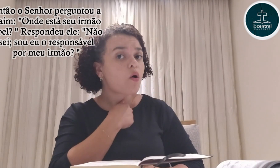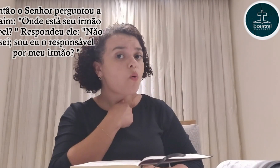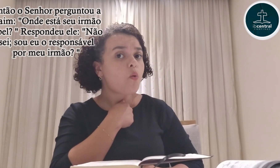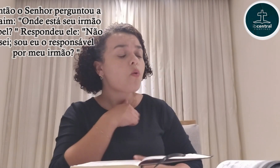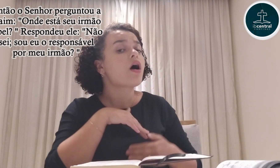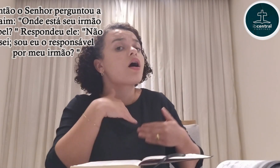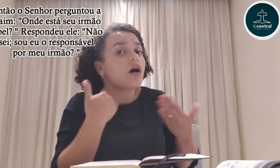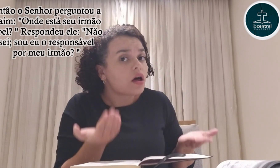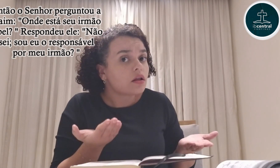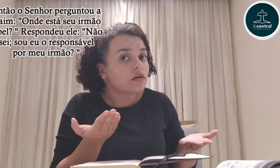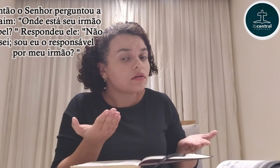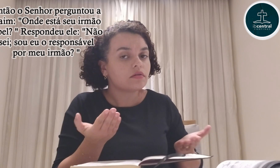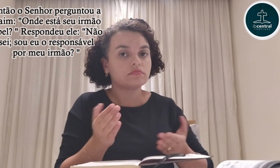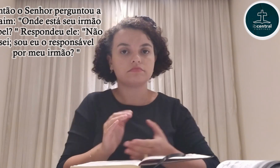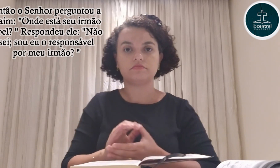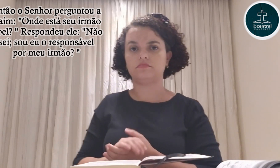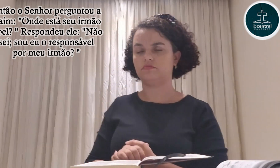Onde está o seu irmão Abel?